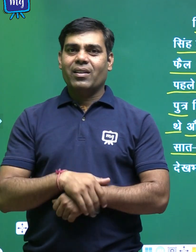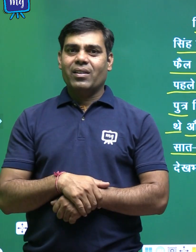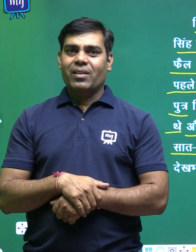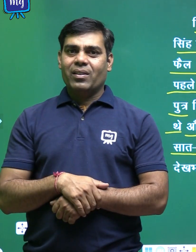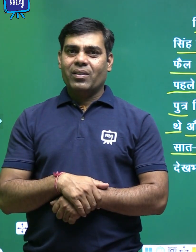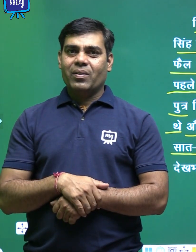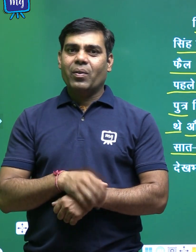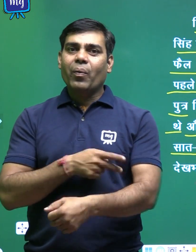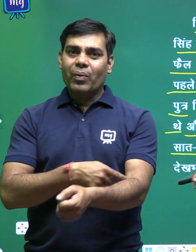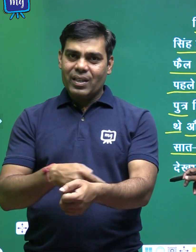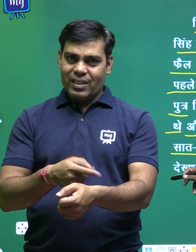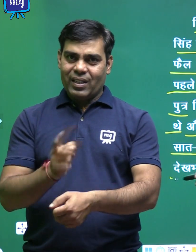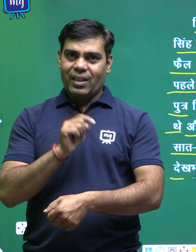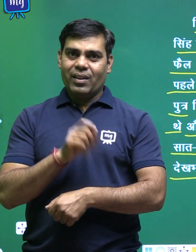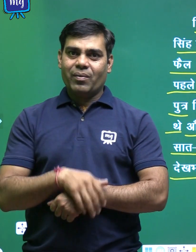उदय सिंह की